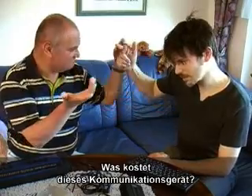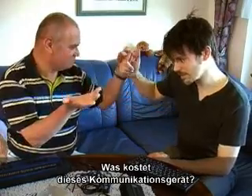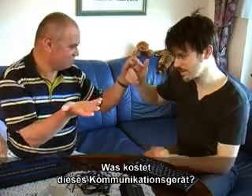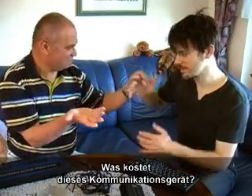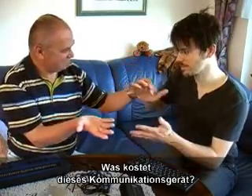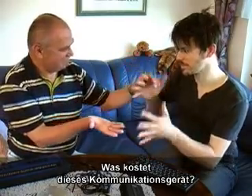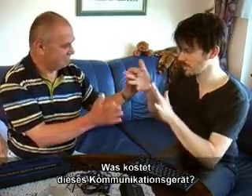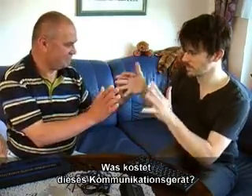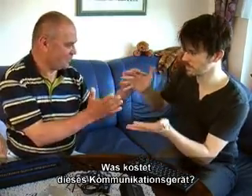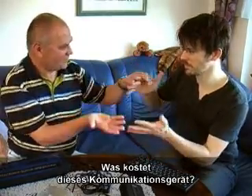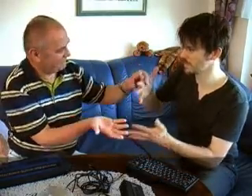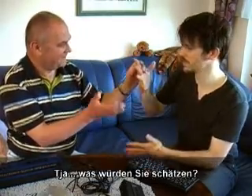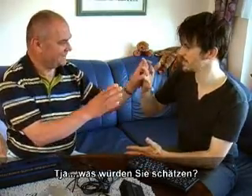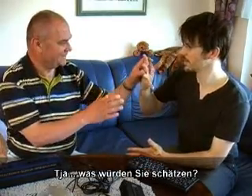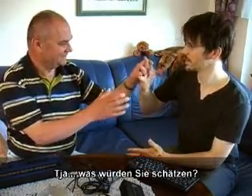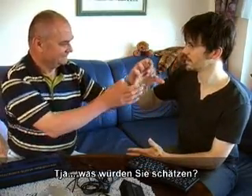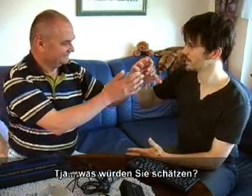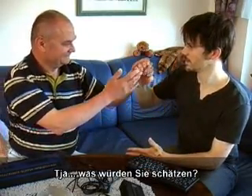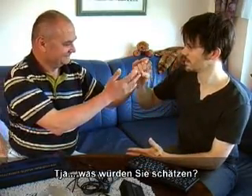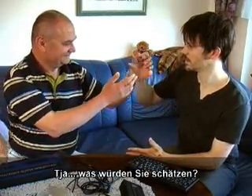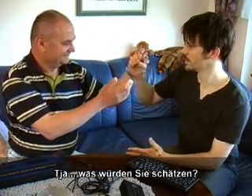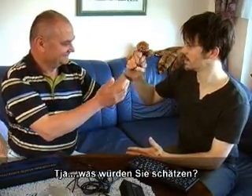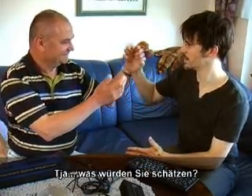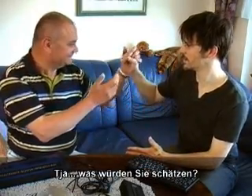dieses Kommunikationsgerät? Tja, was würden Sie schätzen?